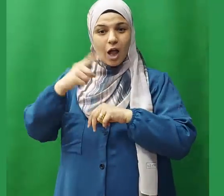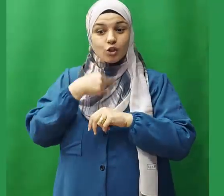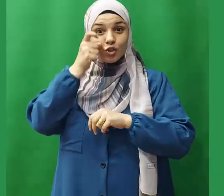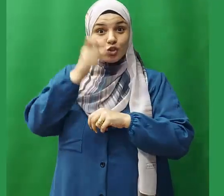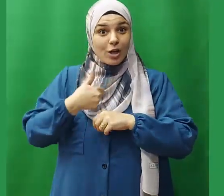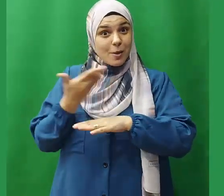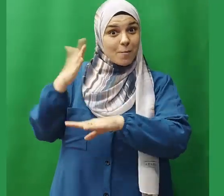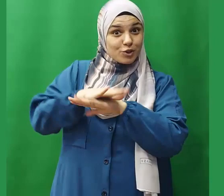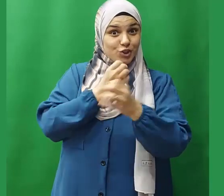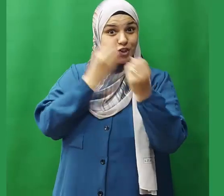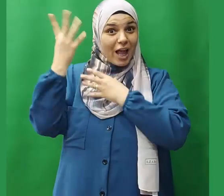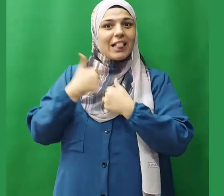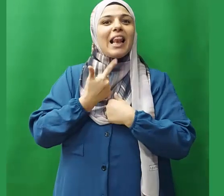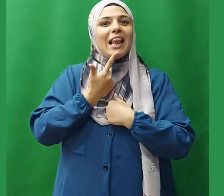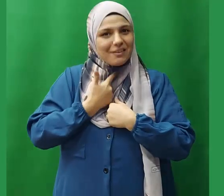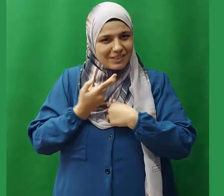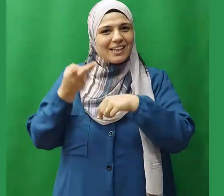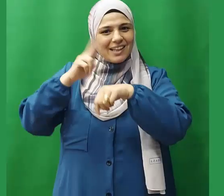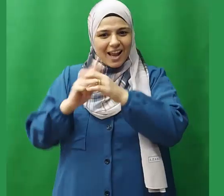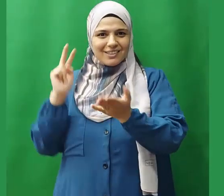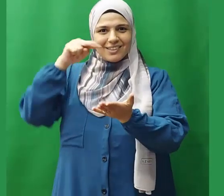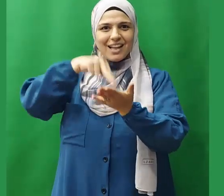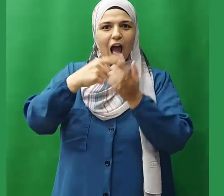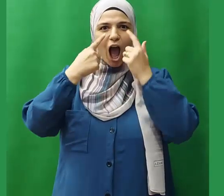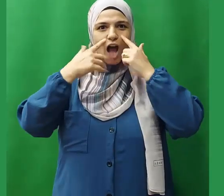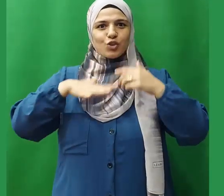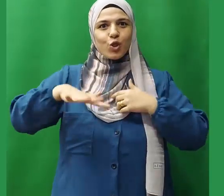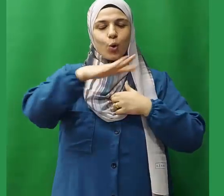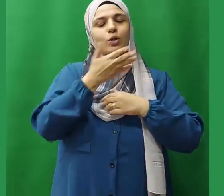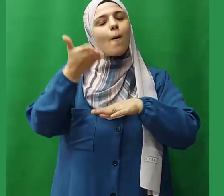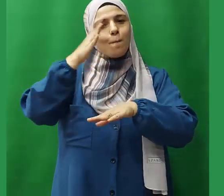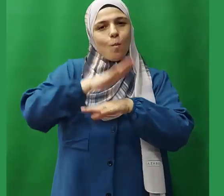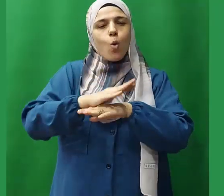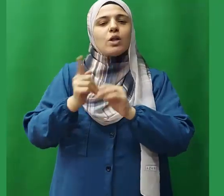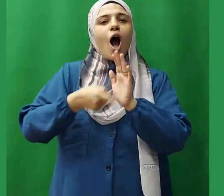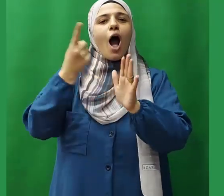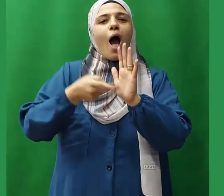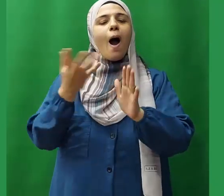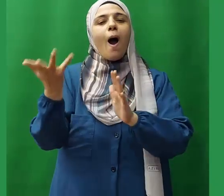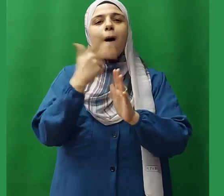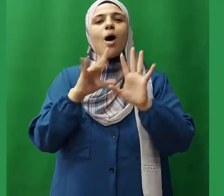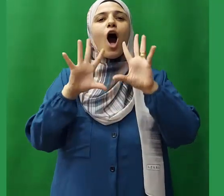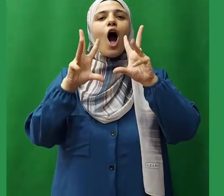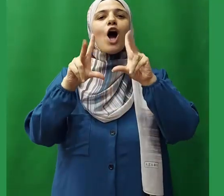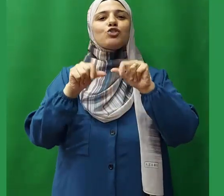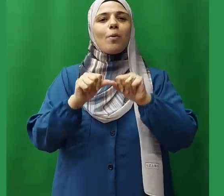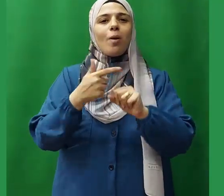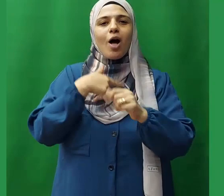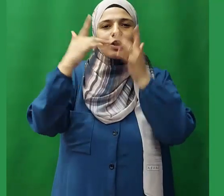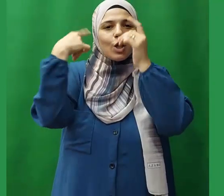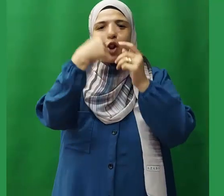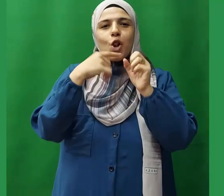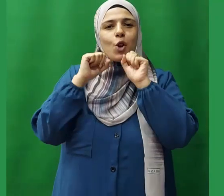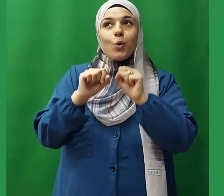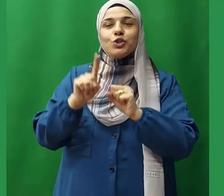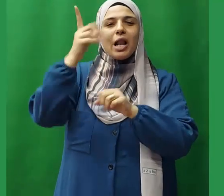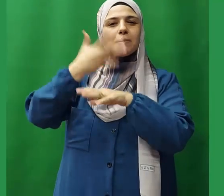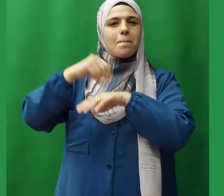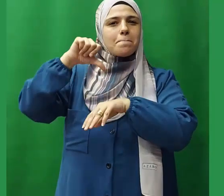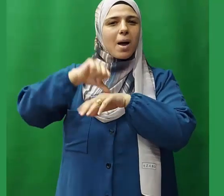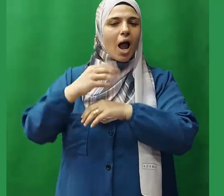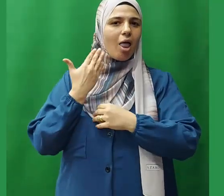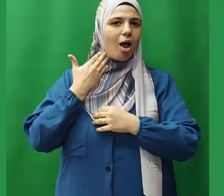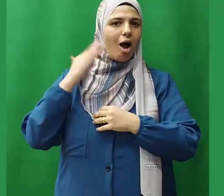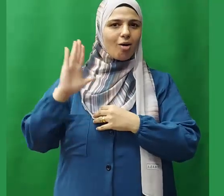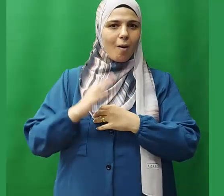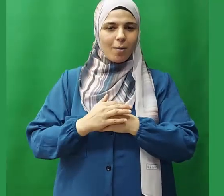الا الشهيد يتمنى ان يرجع الى الدنيا فيقتل عشر مرات بما يرى